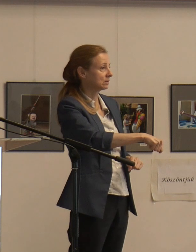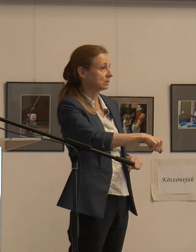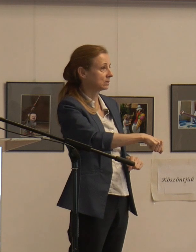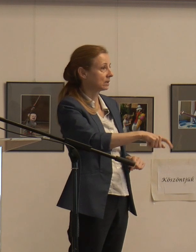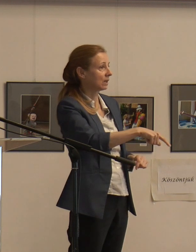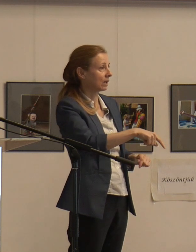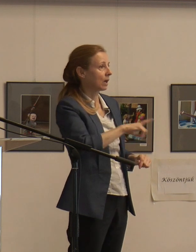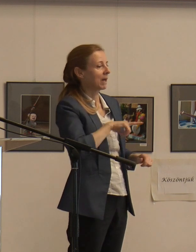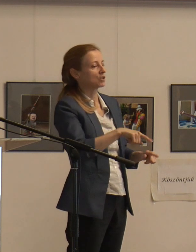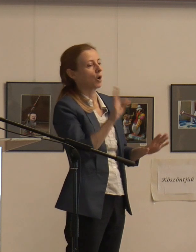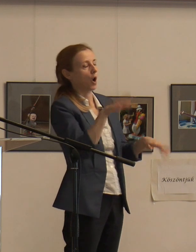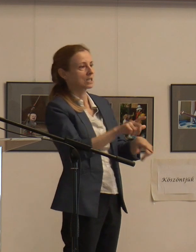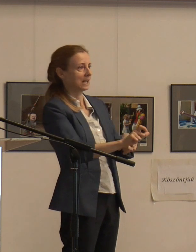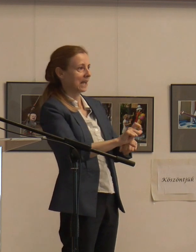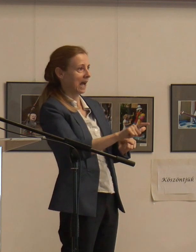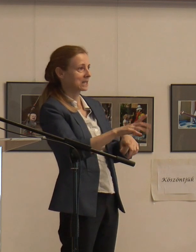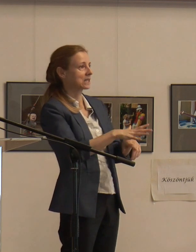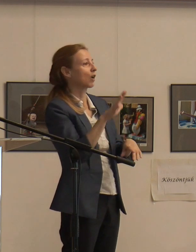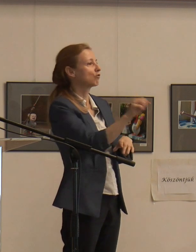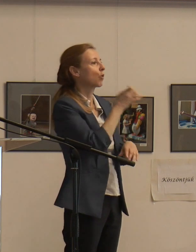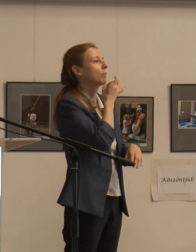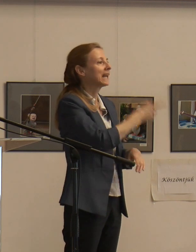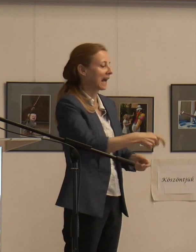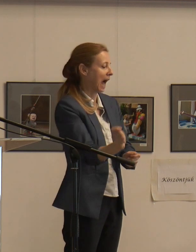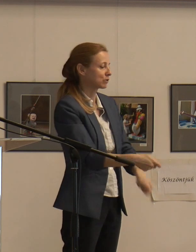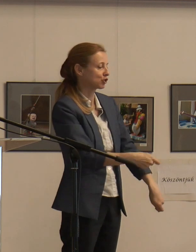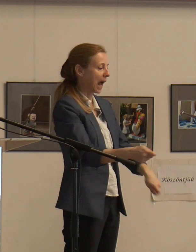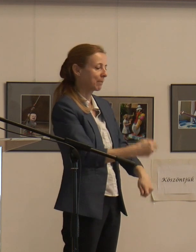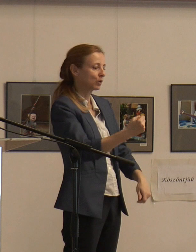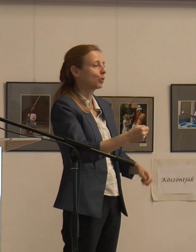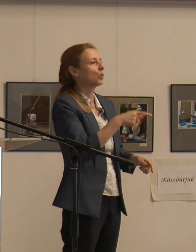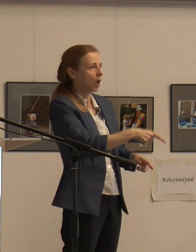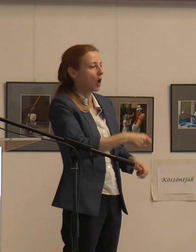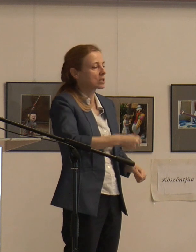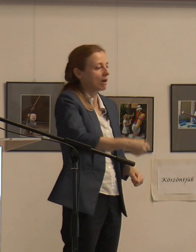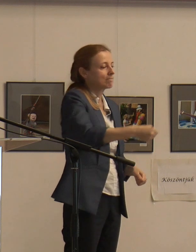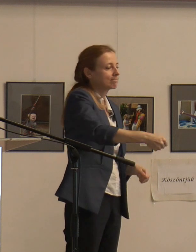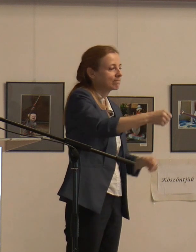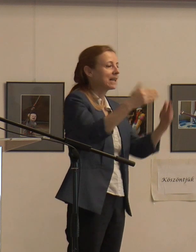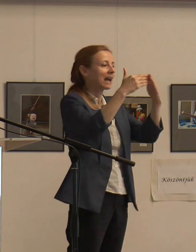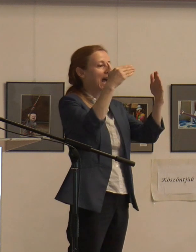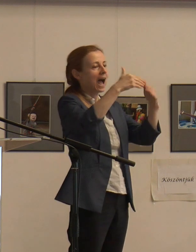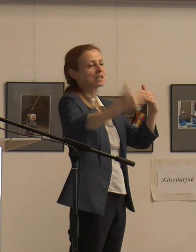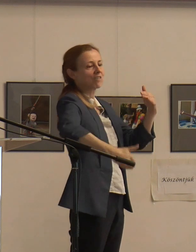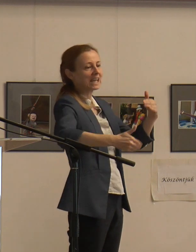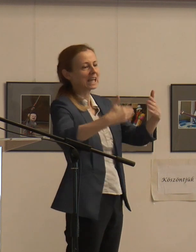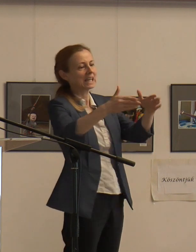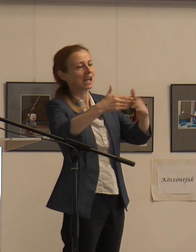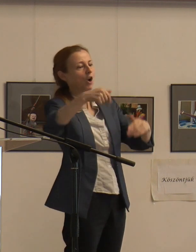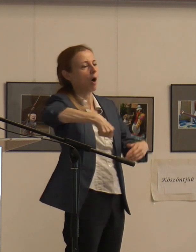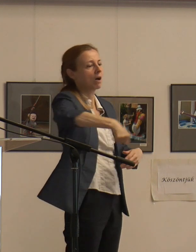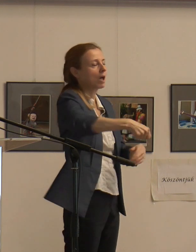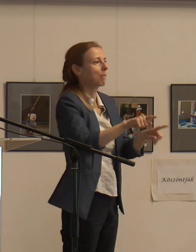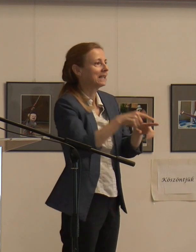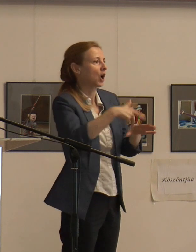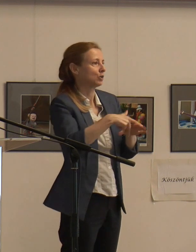Na még csak az hiányzik. Fogom inkább a söpőt, azzal botozgatok el a ház végéig a kapufáig, mint hogyha